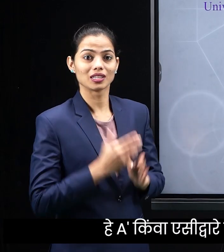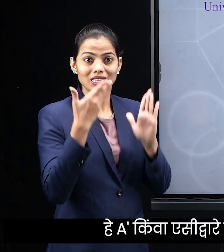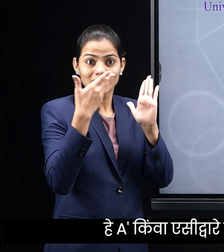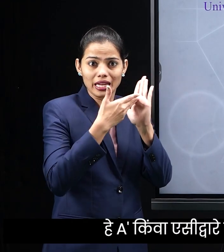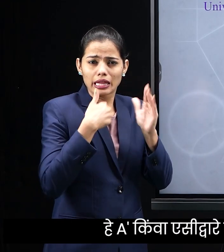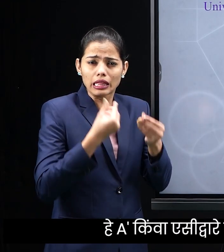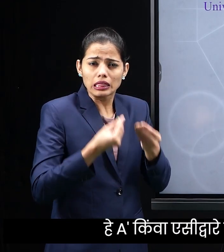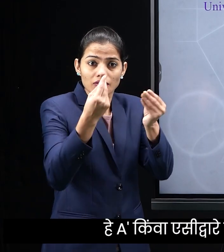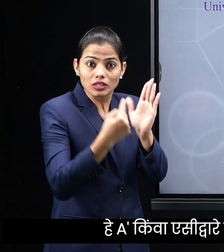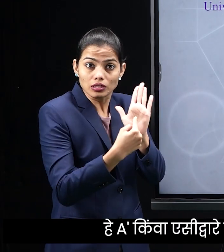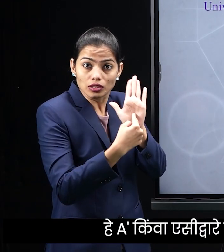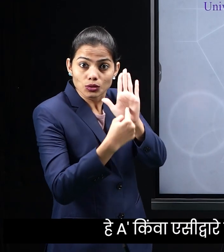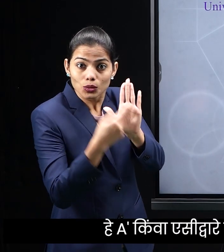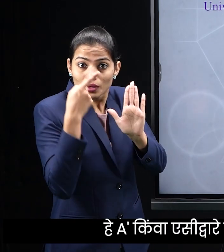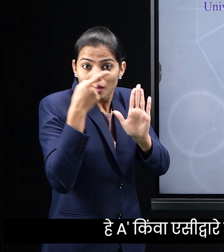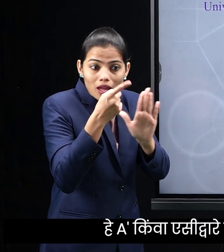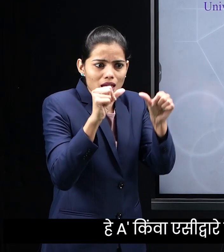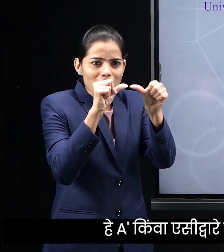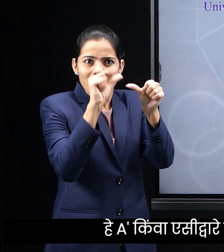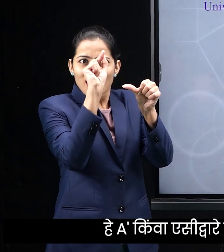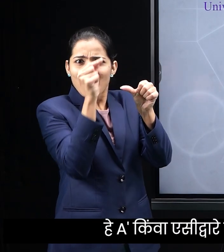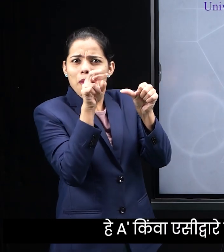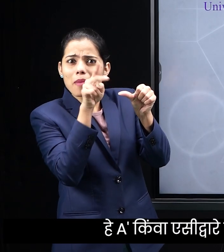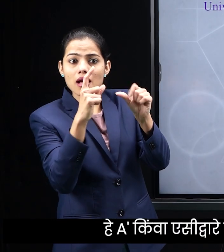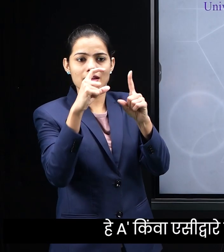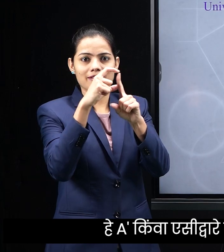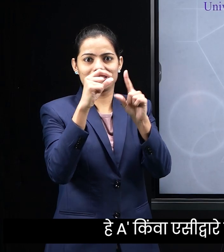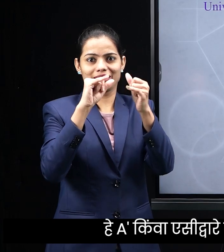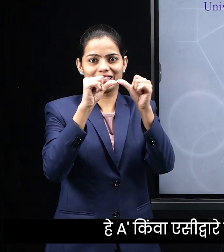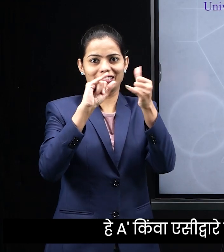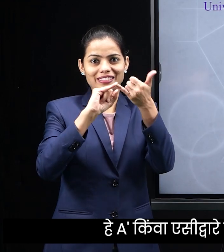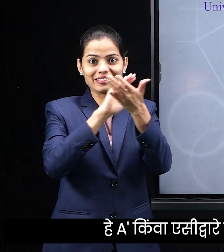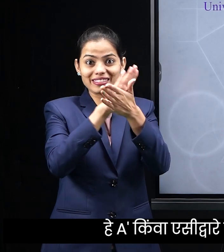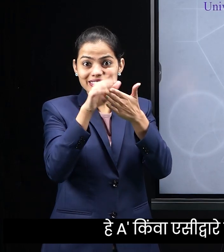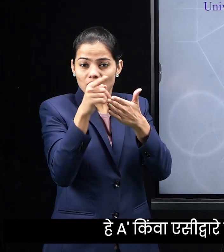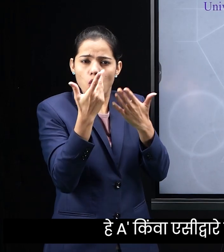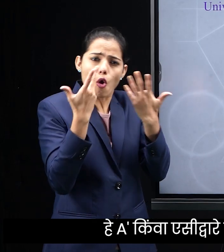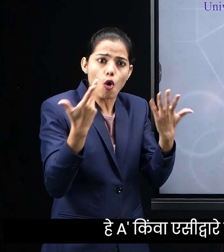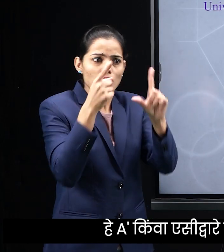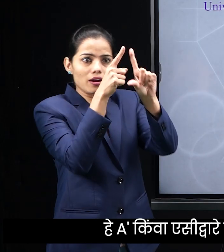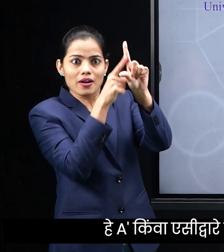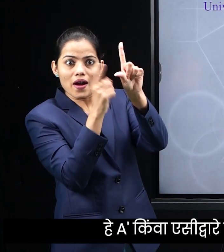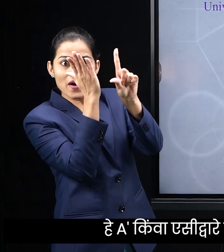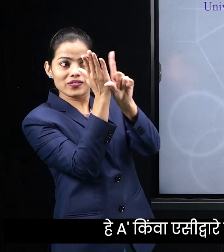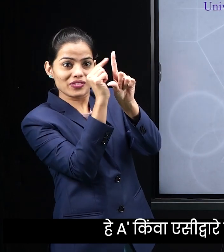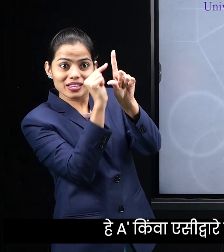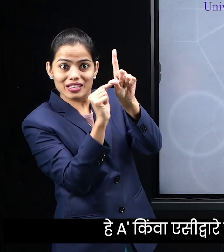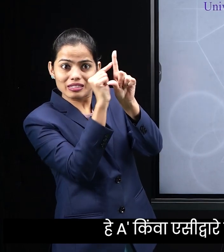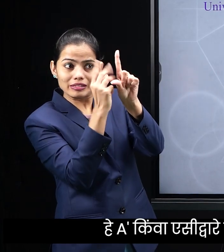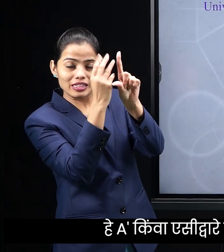है. A किंवा AC द्वारे दर्शविले जाते. चिन्हामध्ये A = A, x =